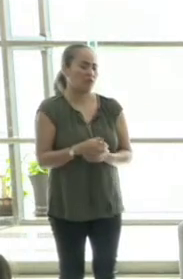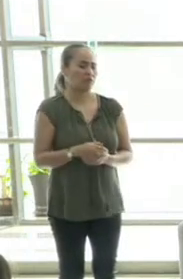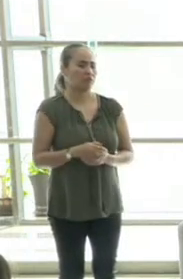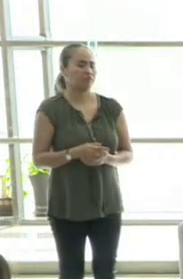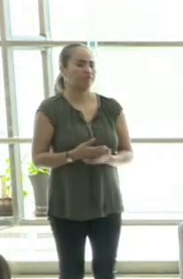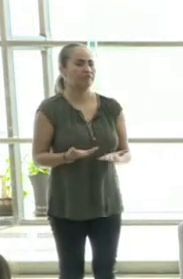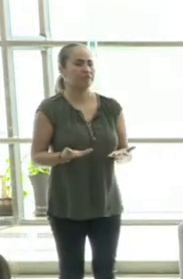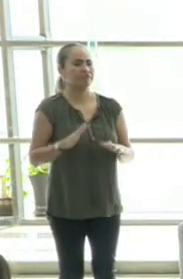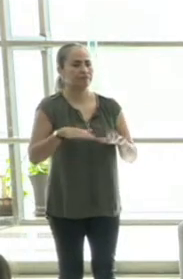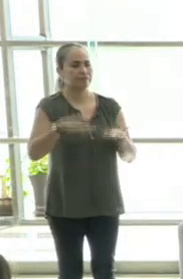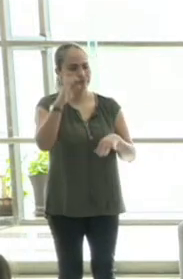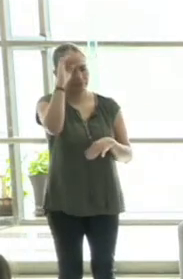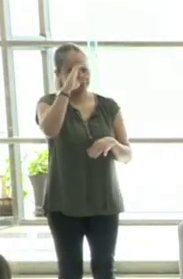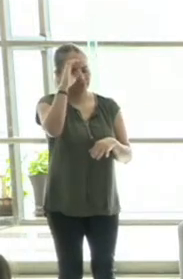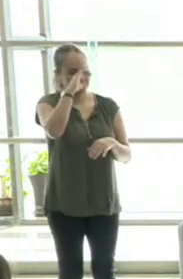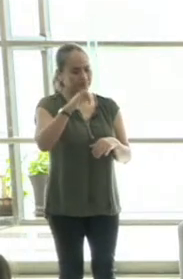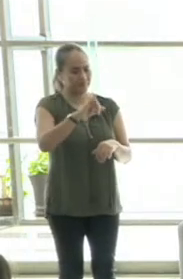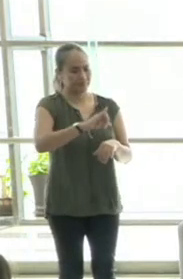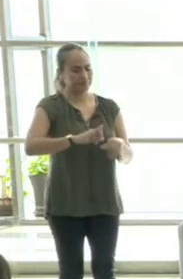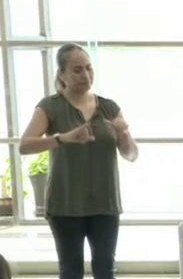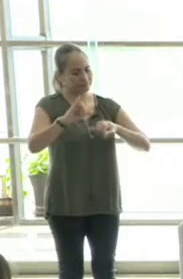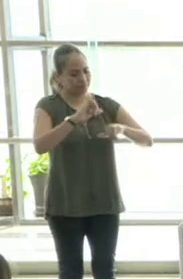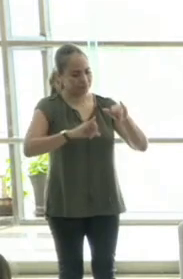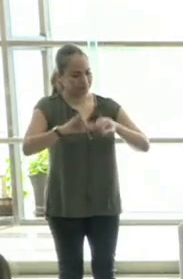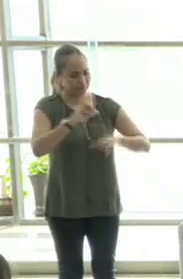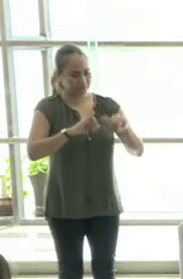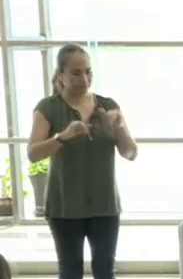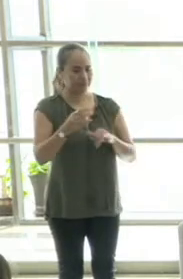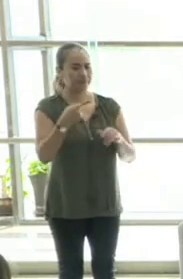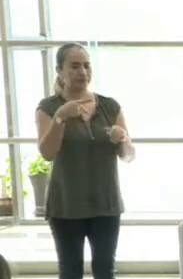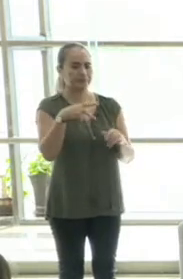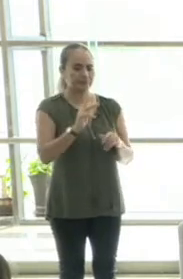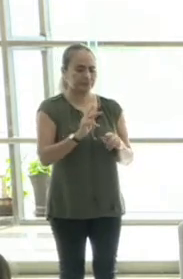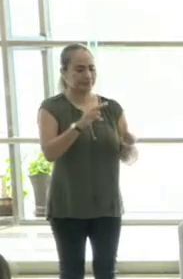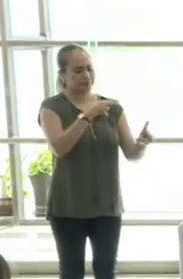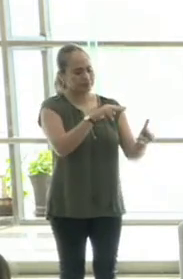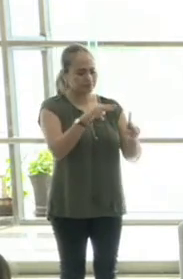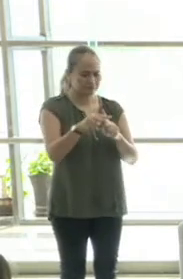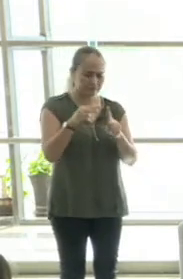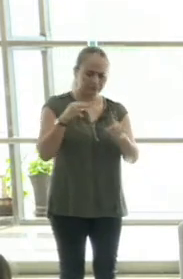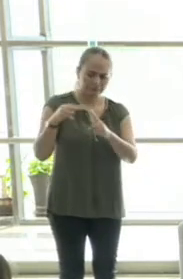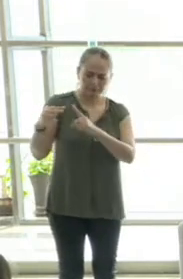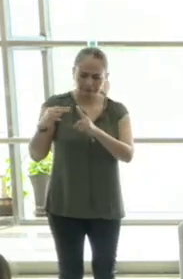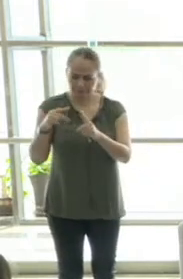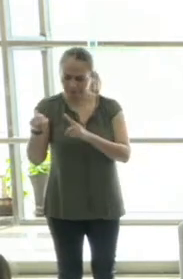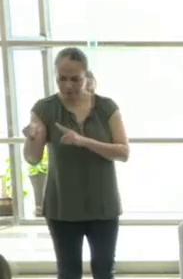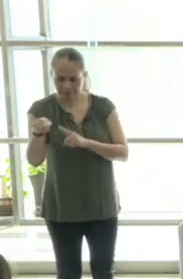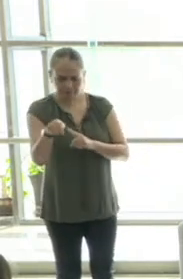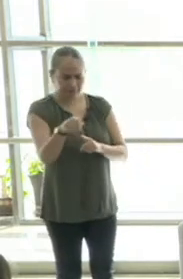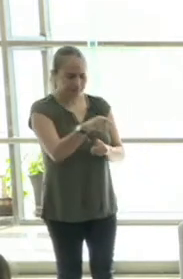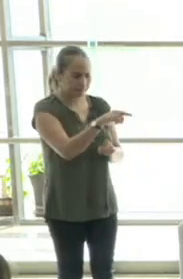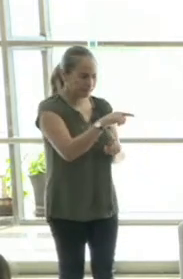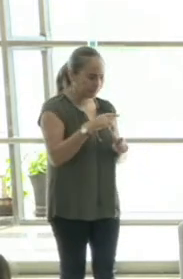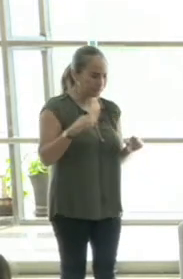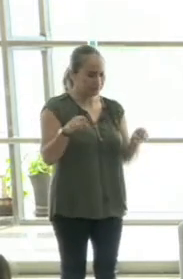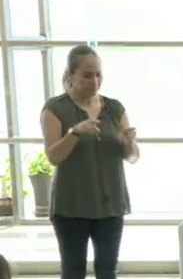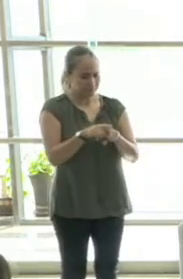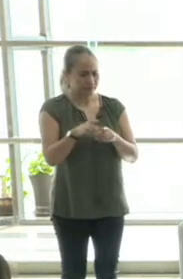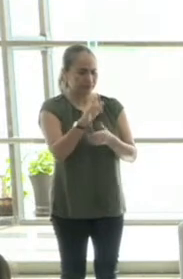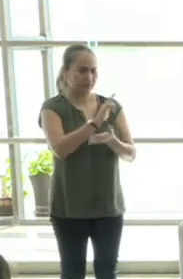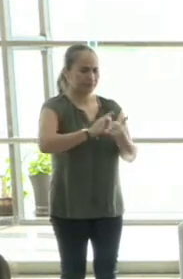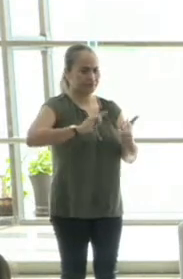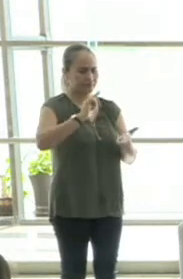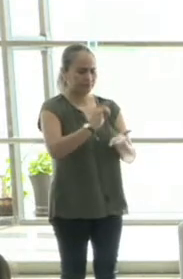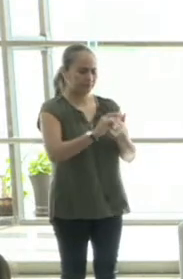tecnología pero si esos ejes comunes que debemos de tener como muy hilvanados en términos de la política pública para